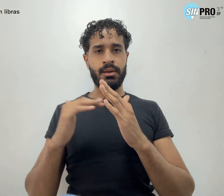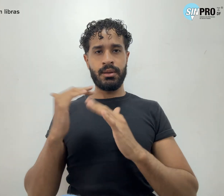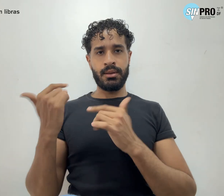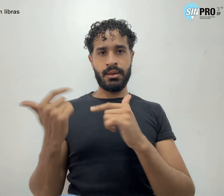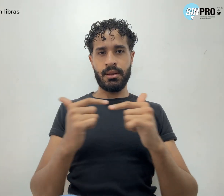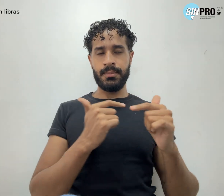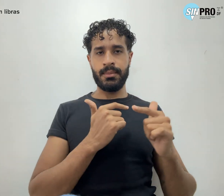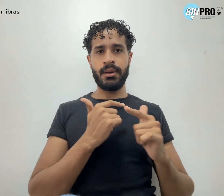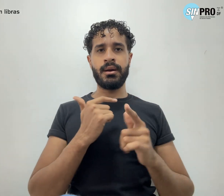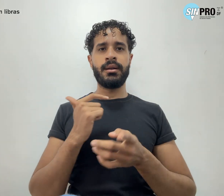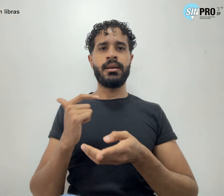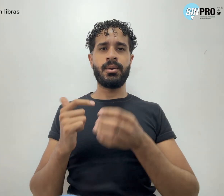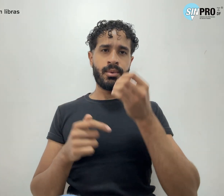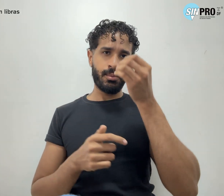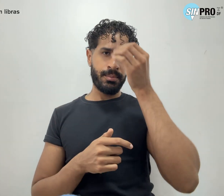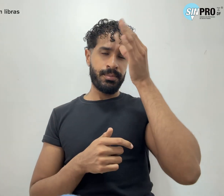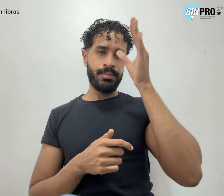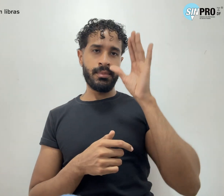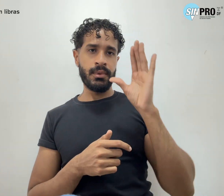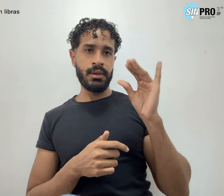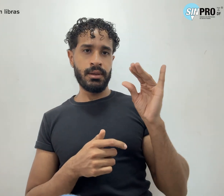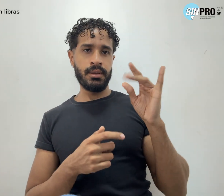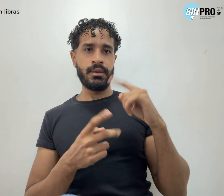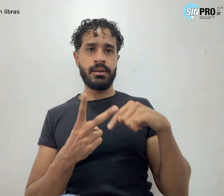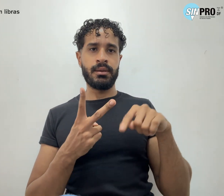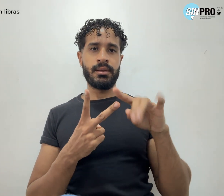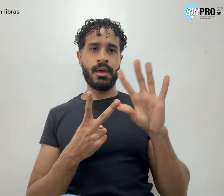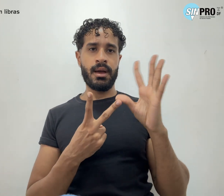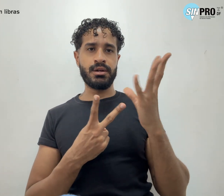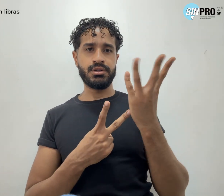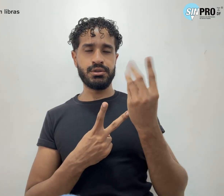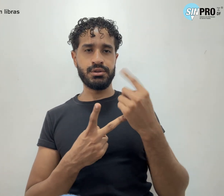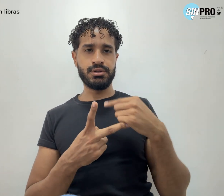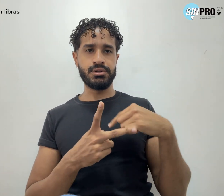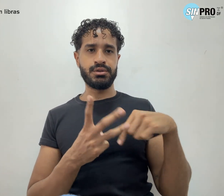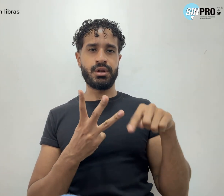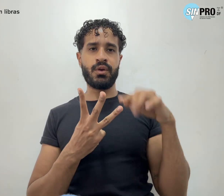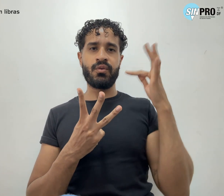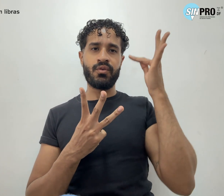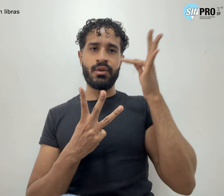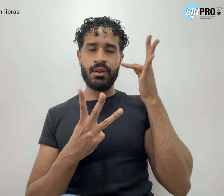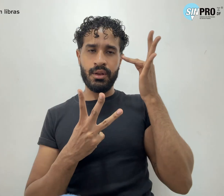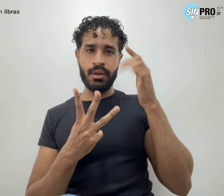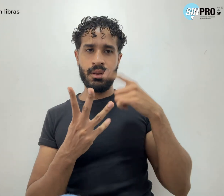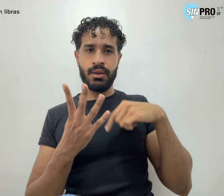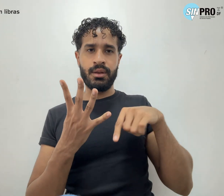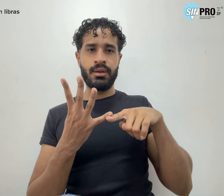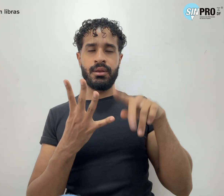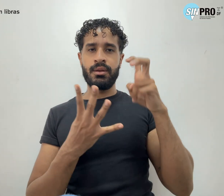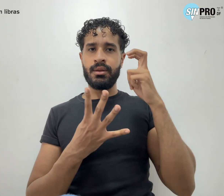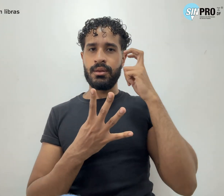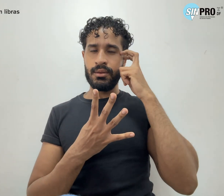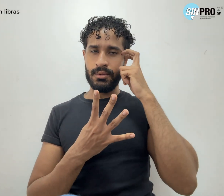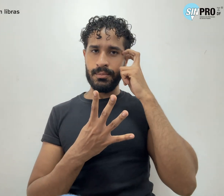ao conhecimento científico, artístico, filosófico e cultural acumulado